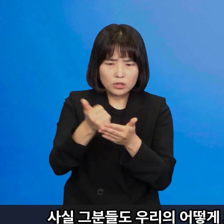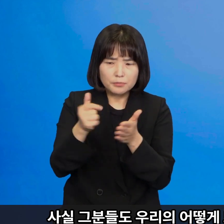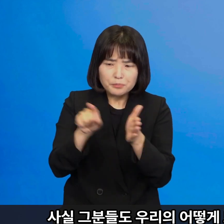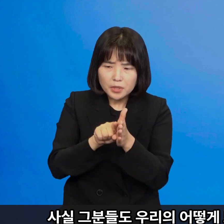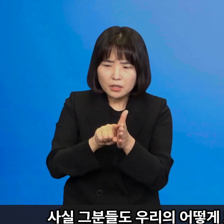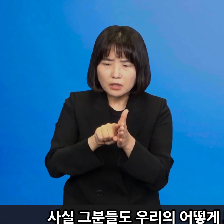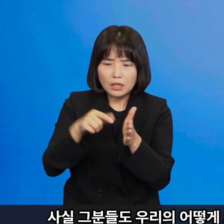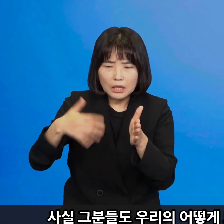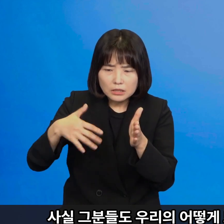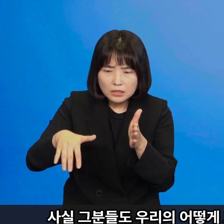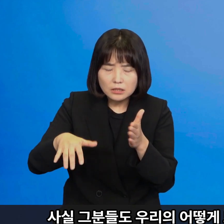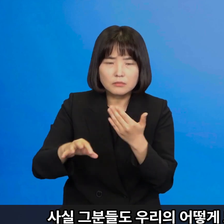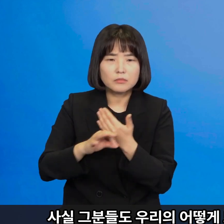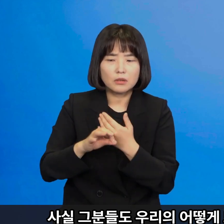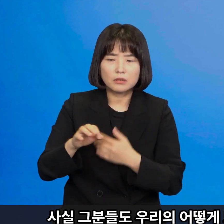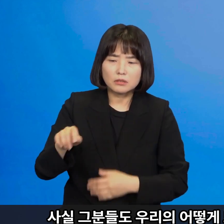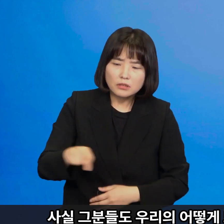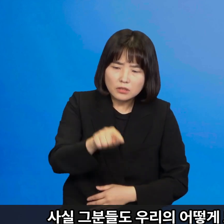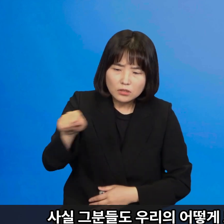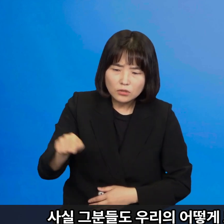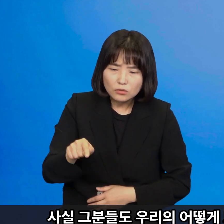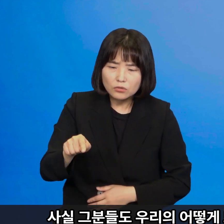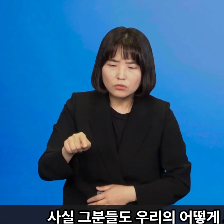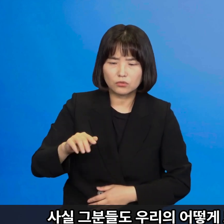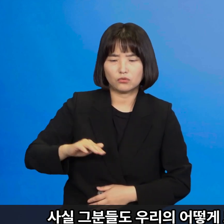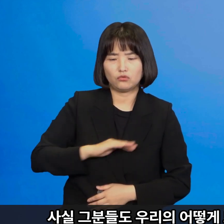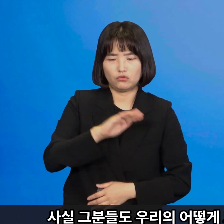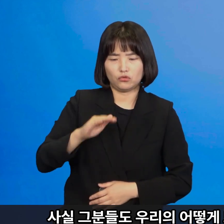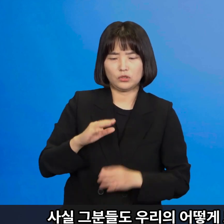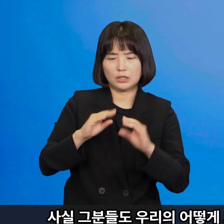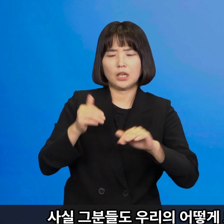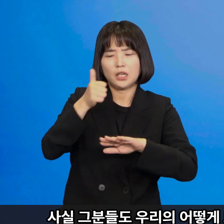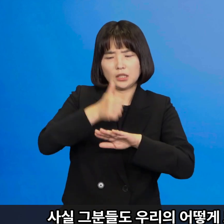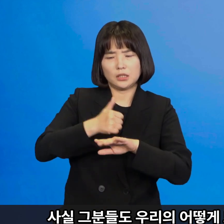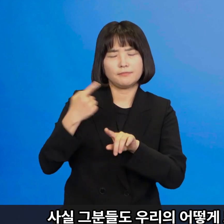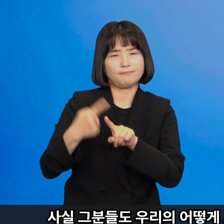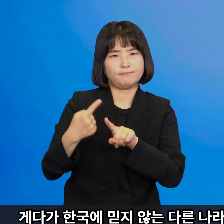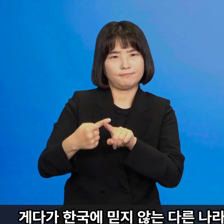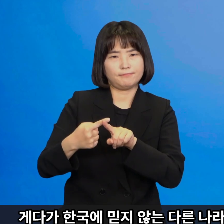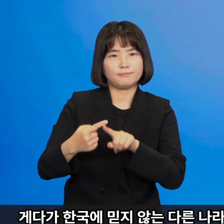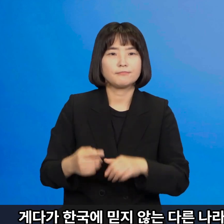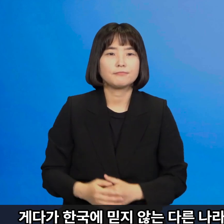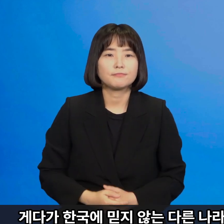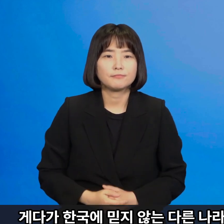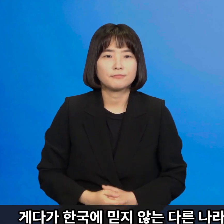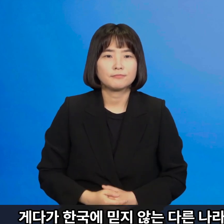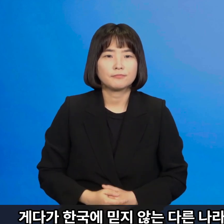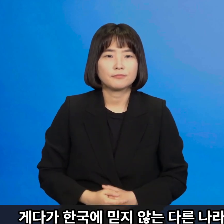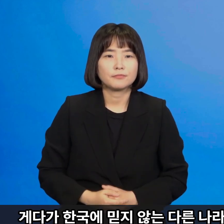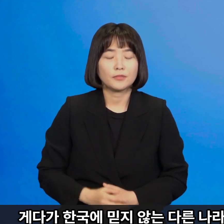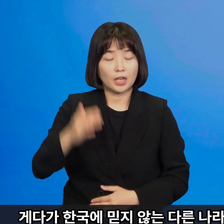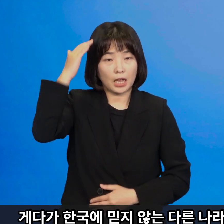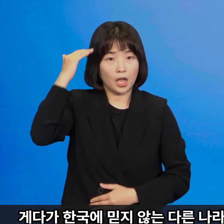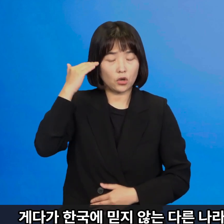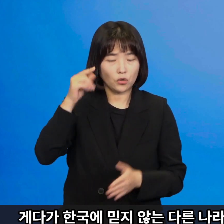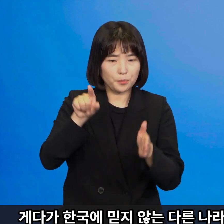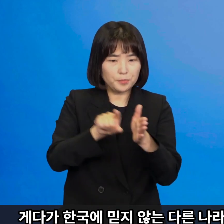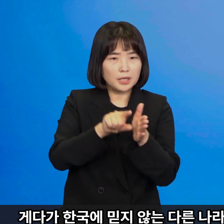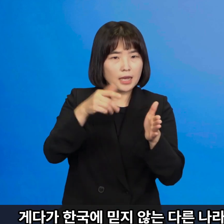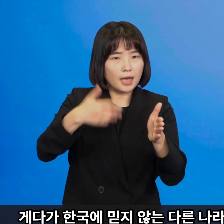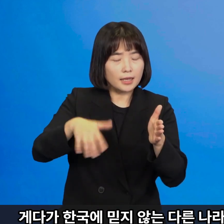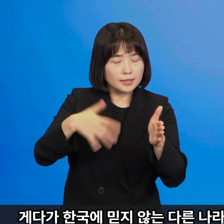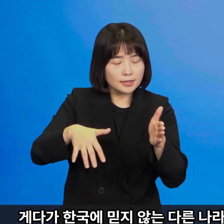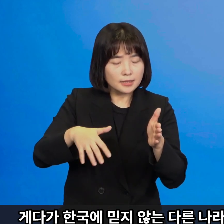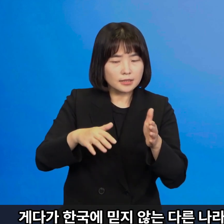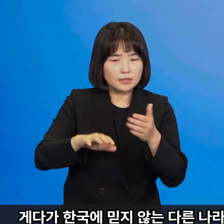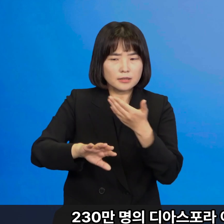사실 그분들도 우리의 어떻게 보면 땅끝이 될 수도 있는 것이죠. 게다가 한국에 믿지 않는 다른 나라 사람들이 지금